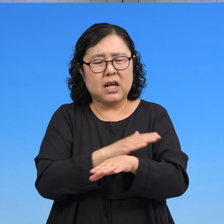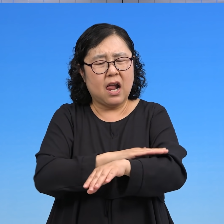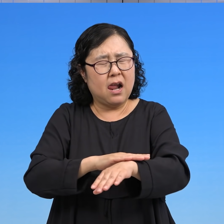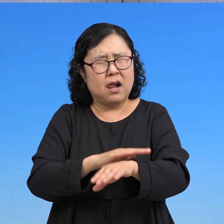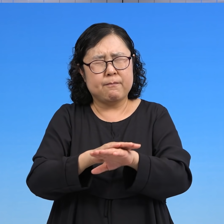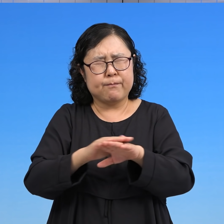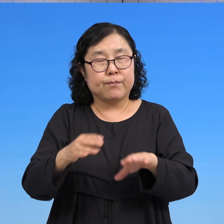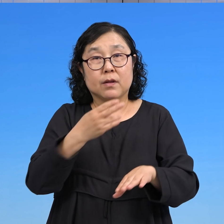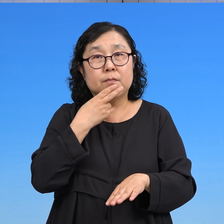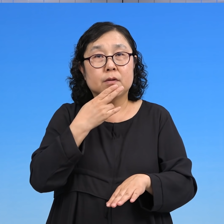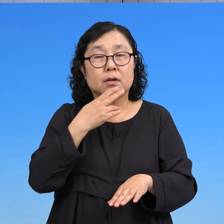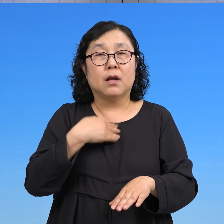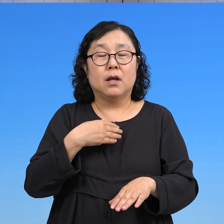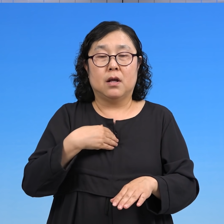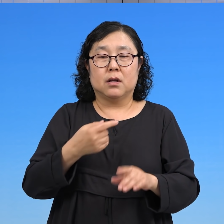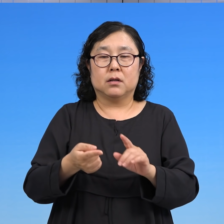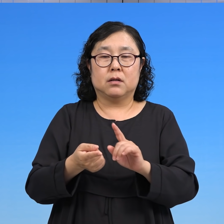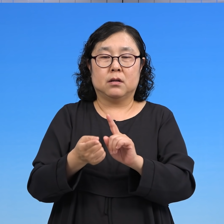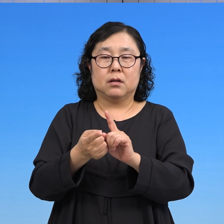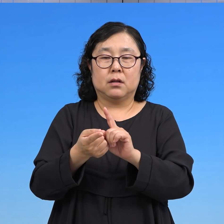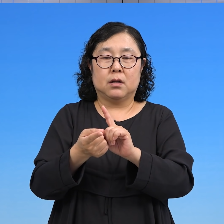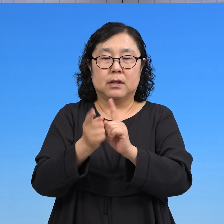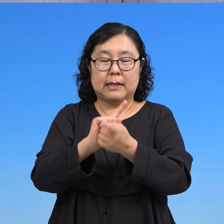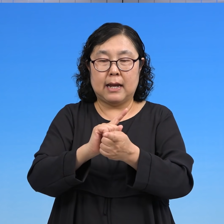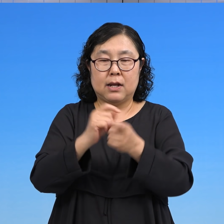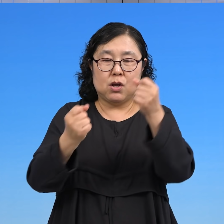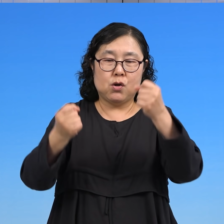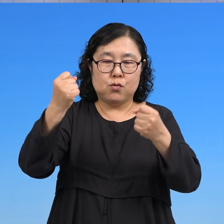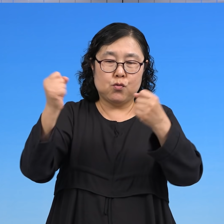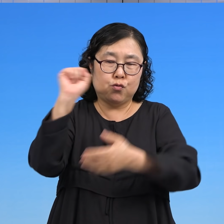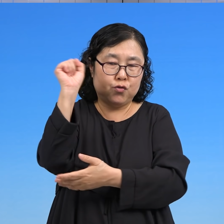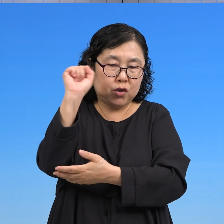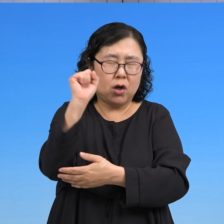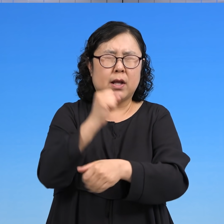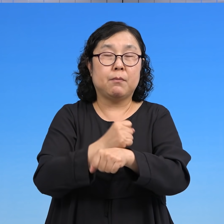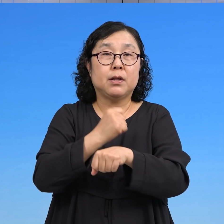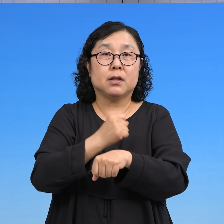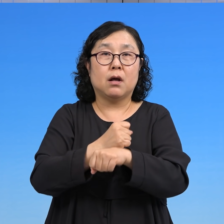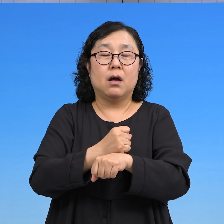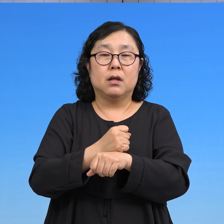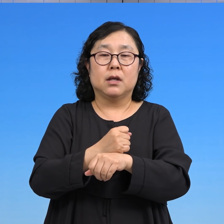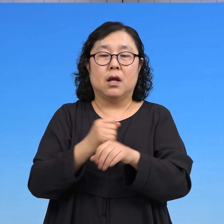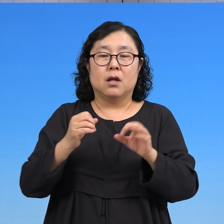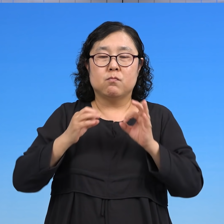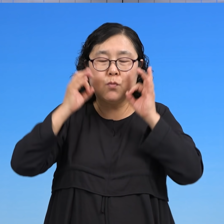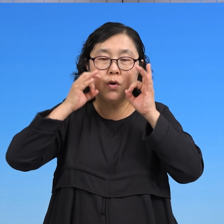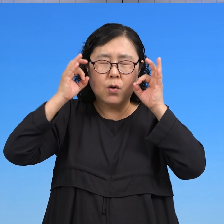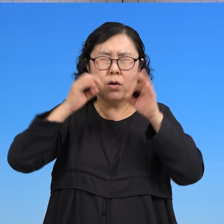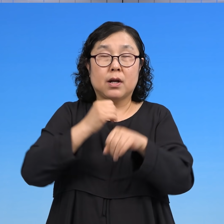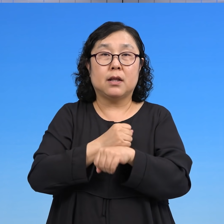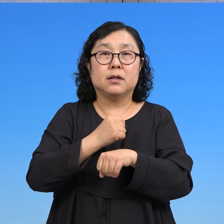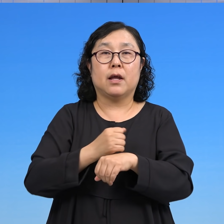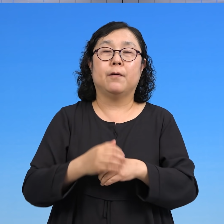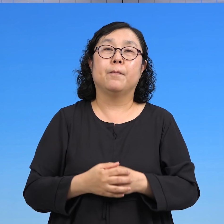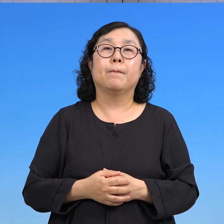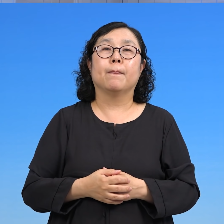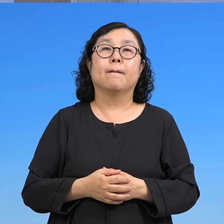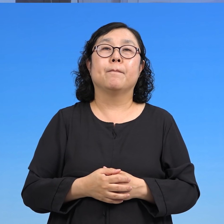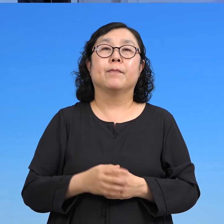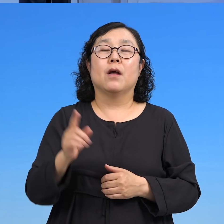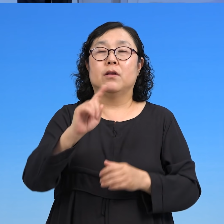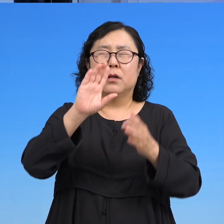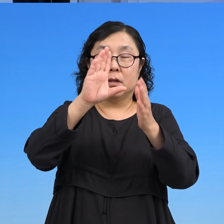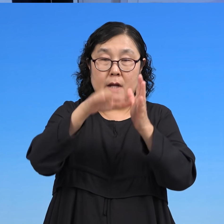겁니다. 그래서 이제 대리 운전을 하면서 그렇게 가정을 위해서 애쓰시는 분인데요. 앞부분의 내용을 한번